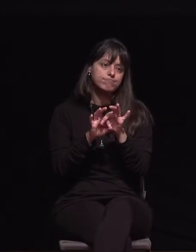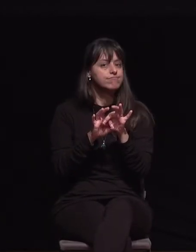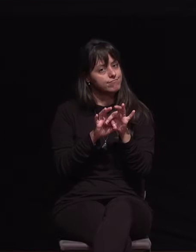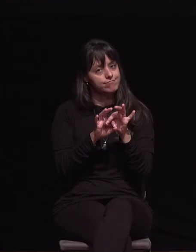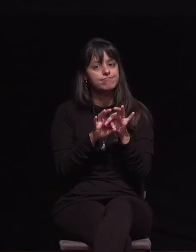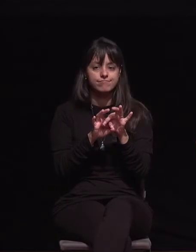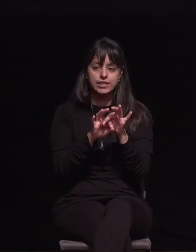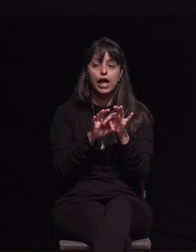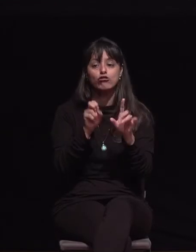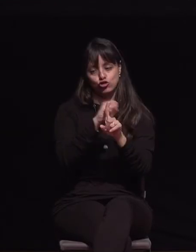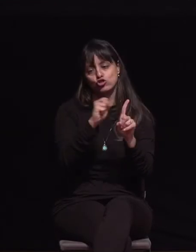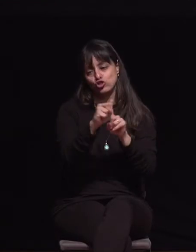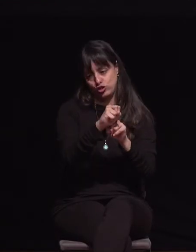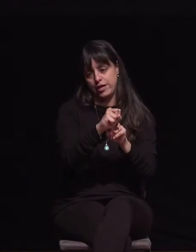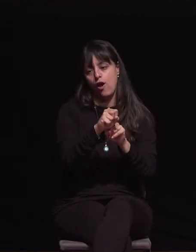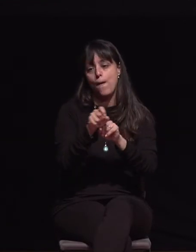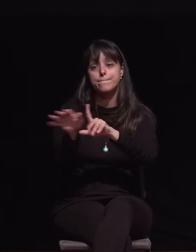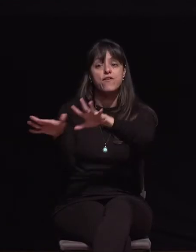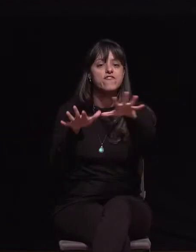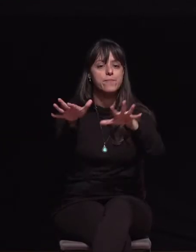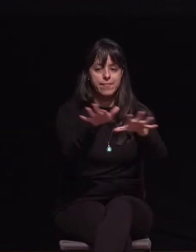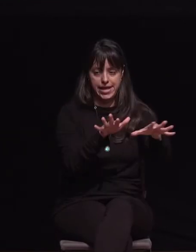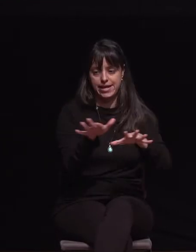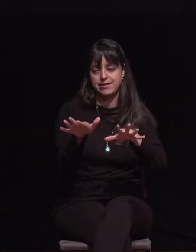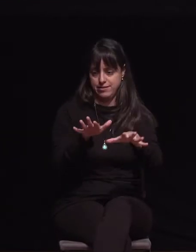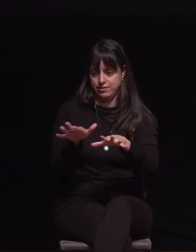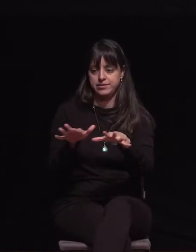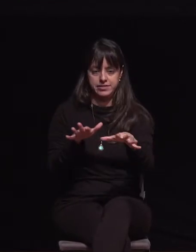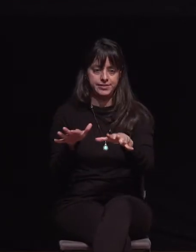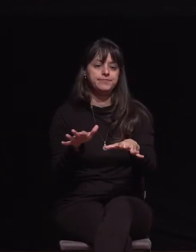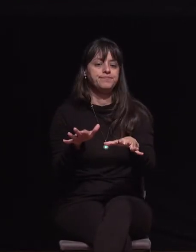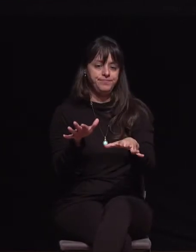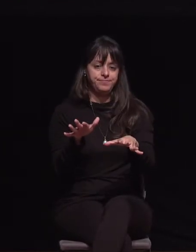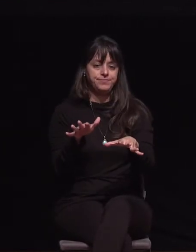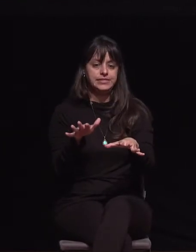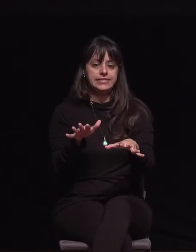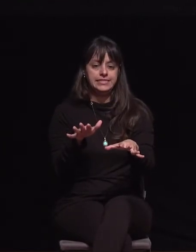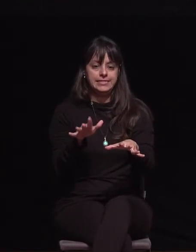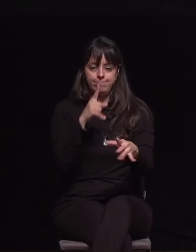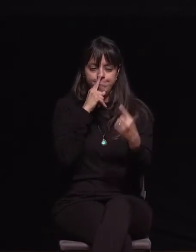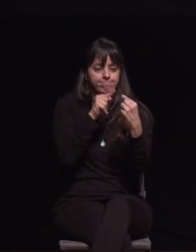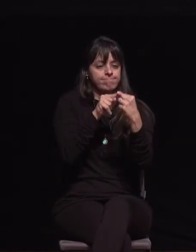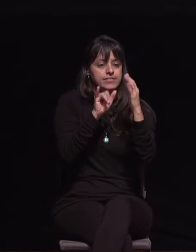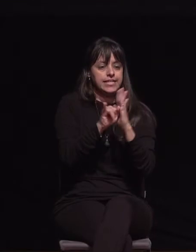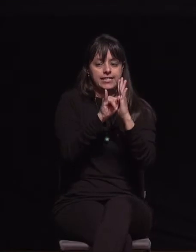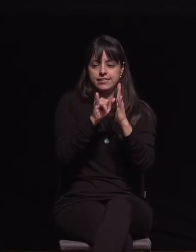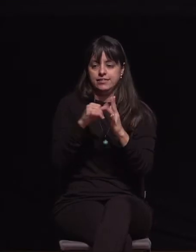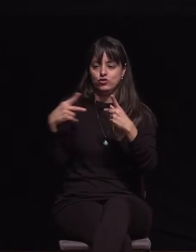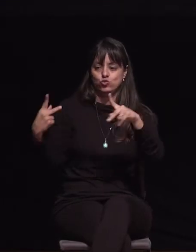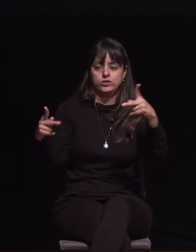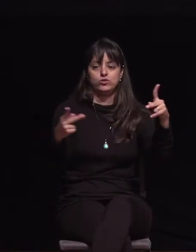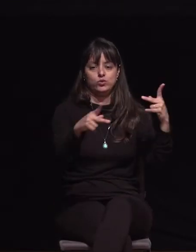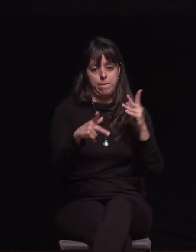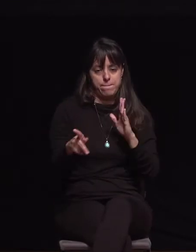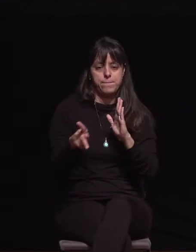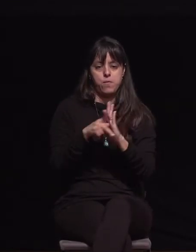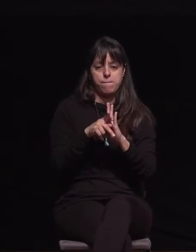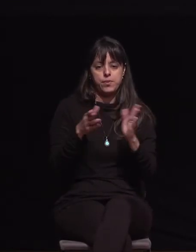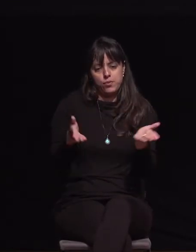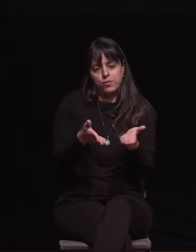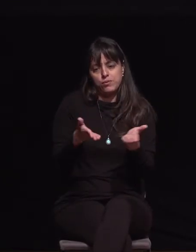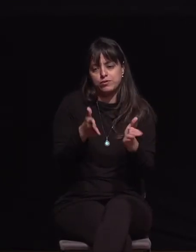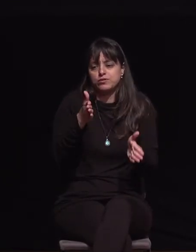do ponto de vista social, da mobilização, da identificação, sabe, você ter a sua identidade própria, isso é